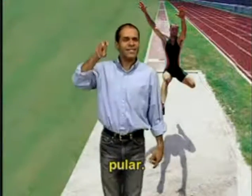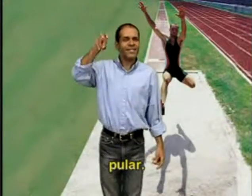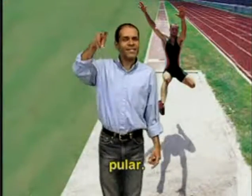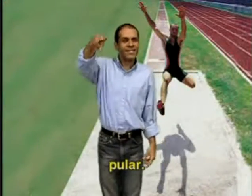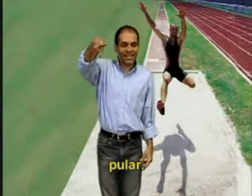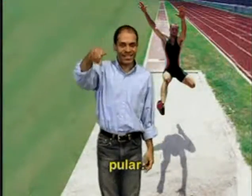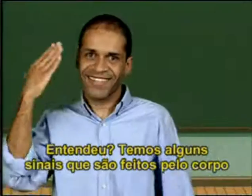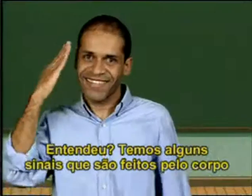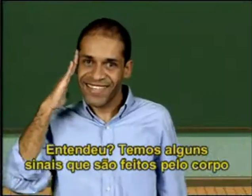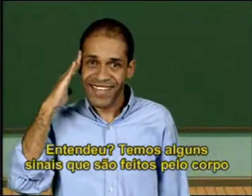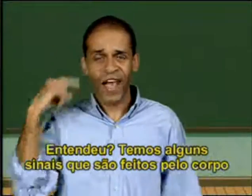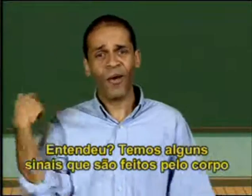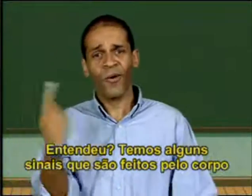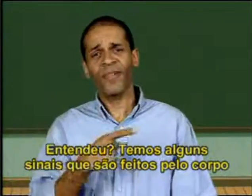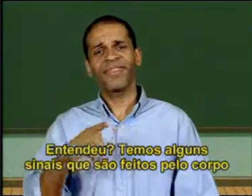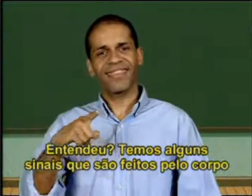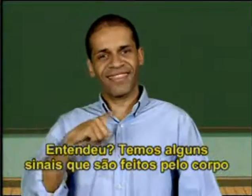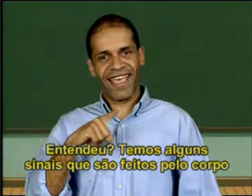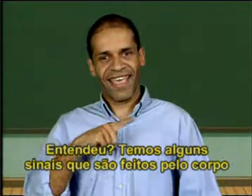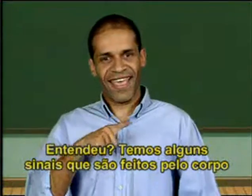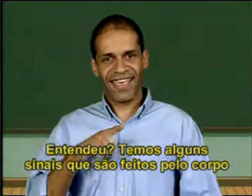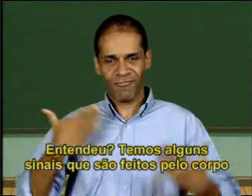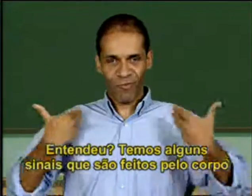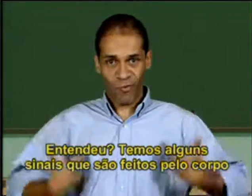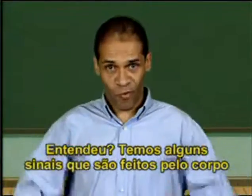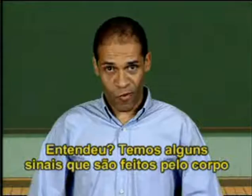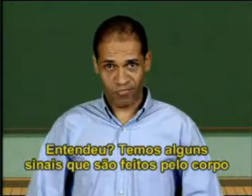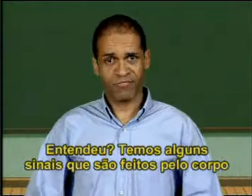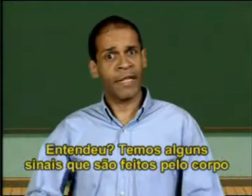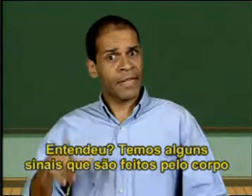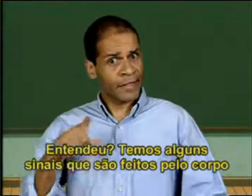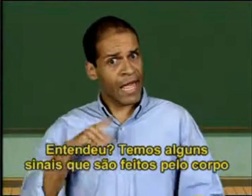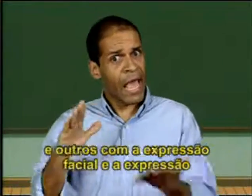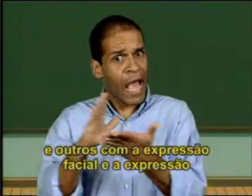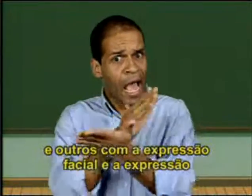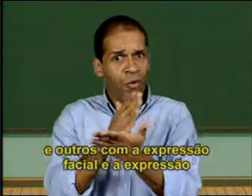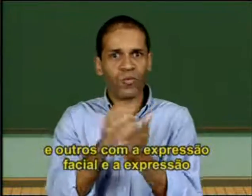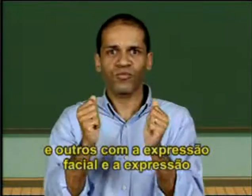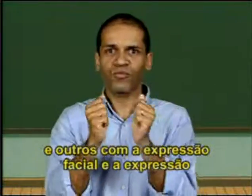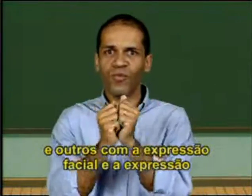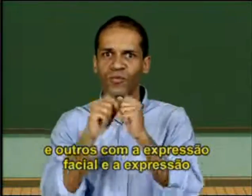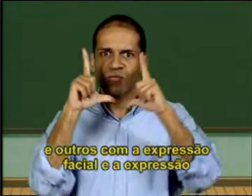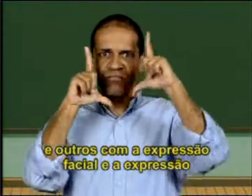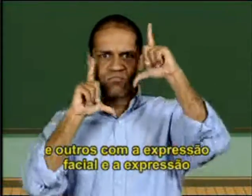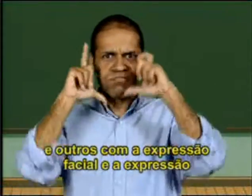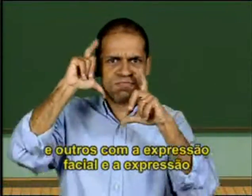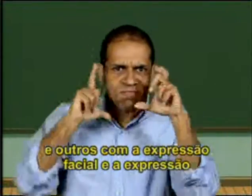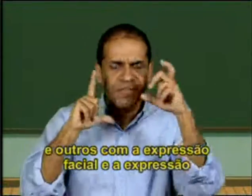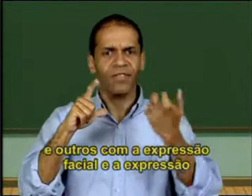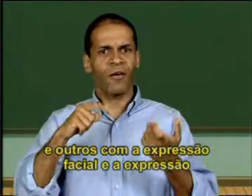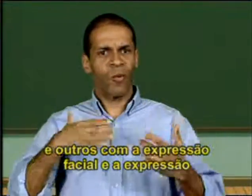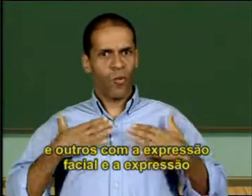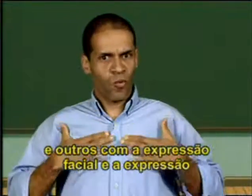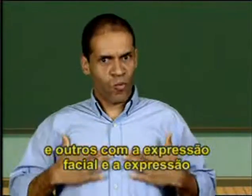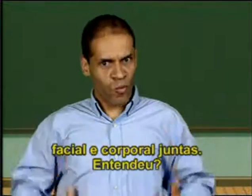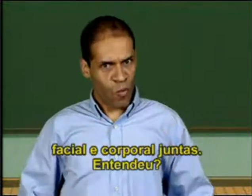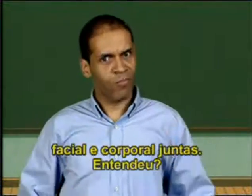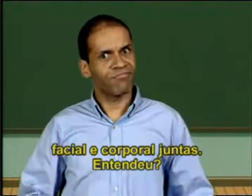Pular. Entendeu? Temos alguns sinais que são feitos pelo corpo e outros com a expressão facial, e a expressão facial e